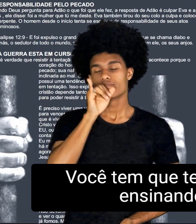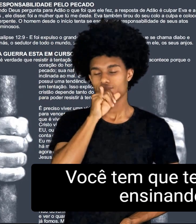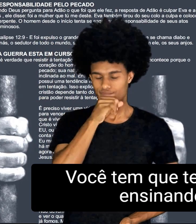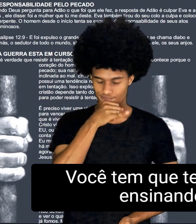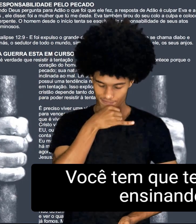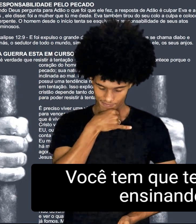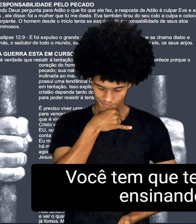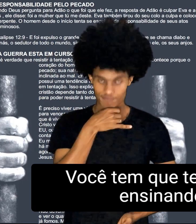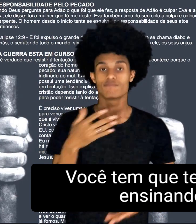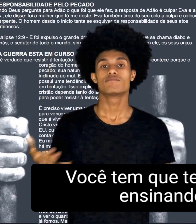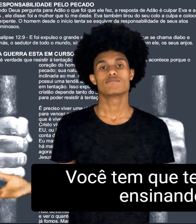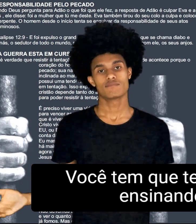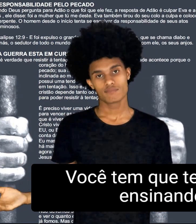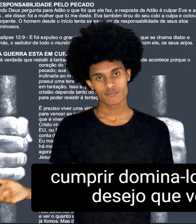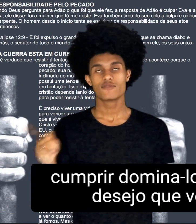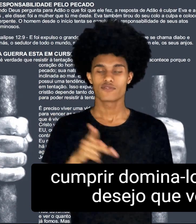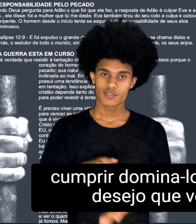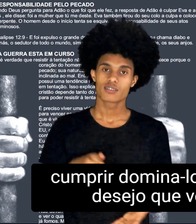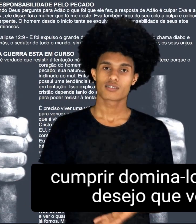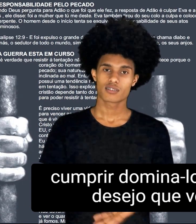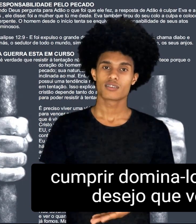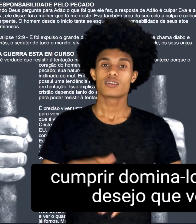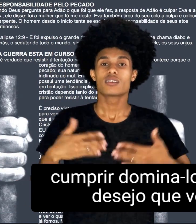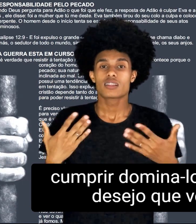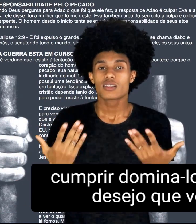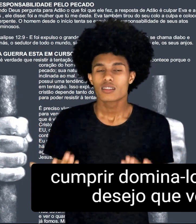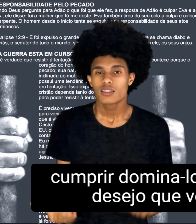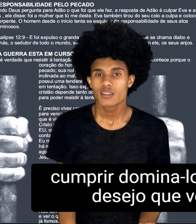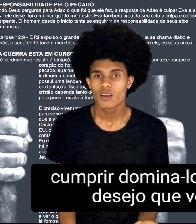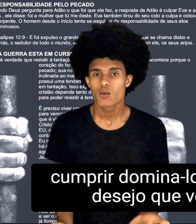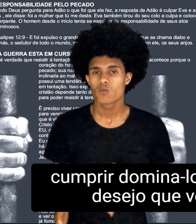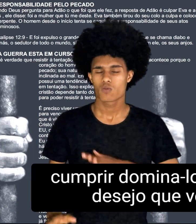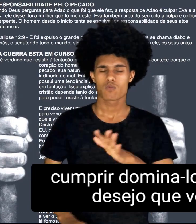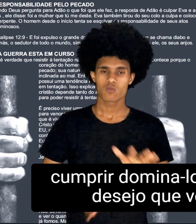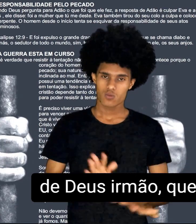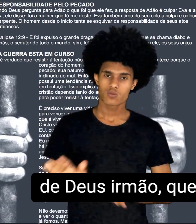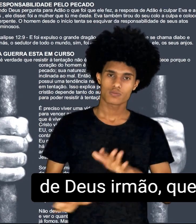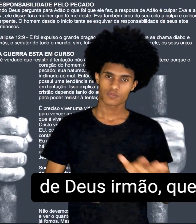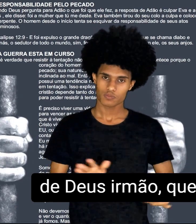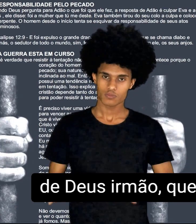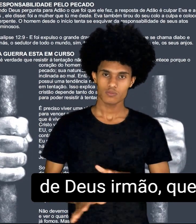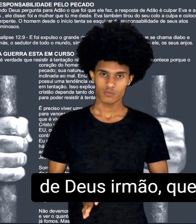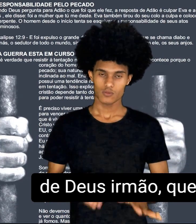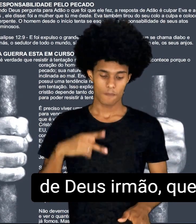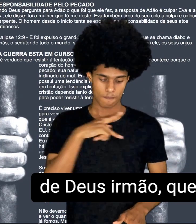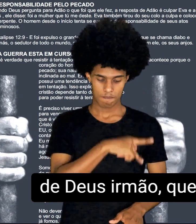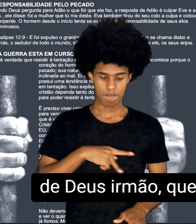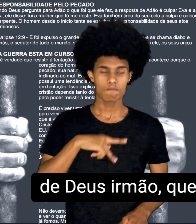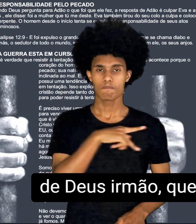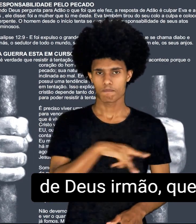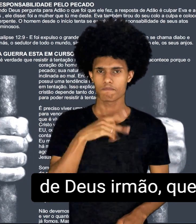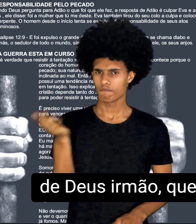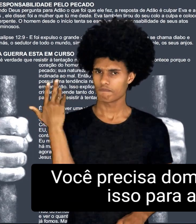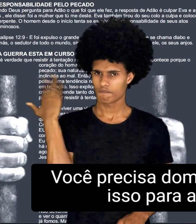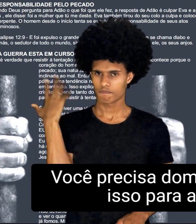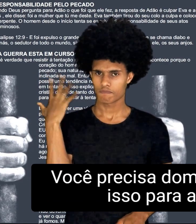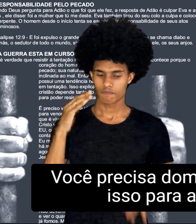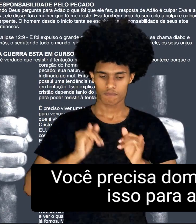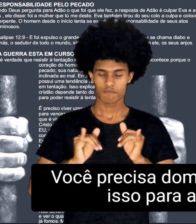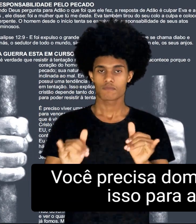Gênesis 4:7, cumpre e dominá-lo, os seus desejos. Então aqueles desejos que você sabe que te afasta de Deus, irmão, que te afasta das leis do